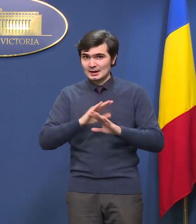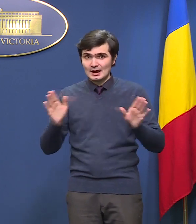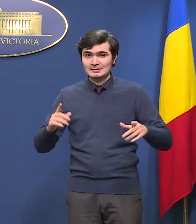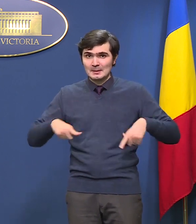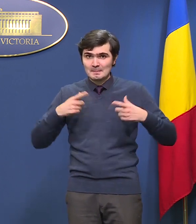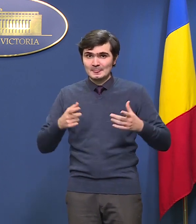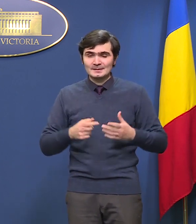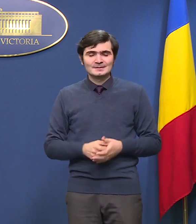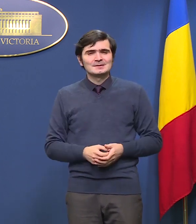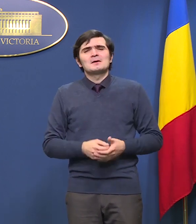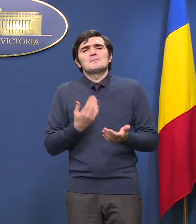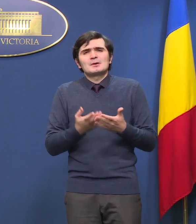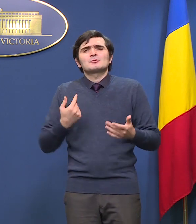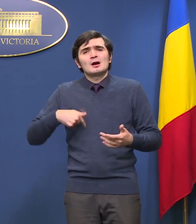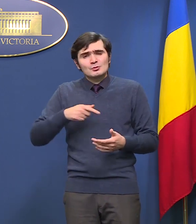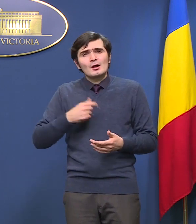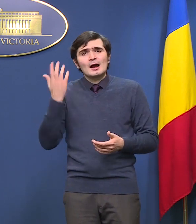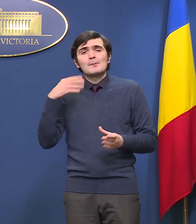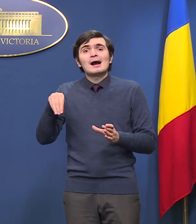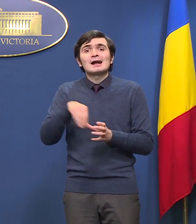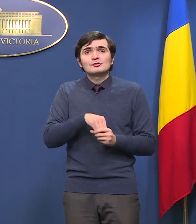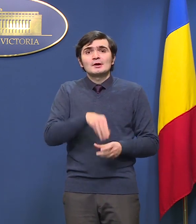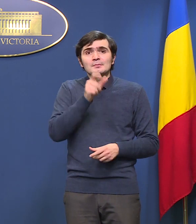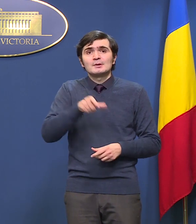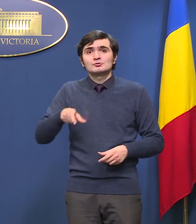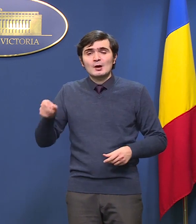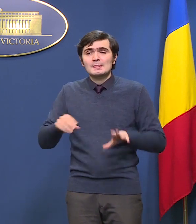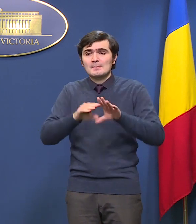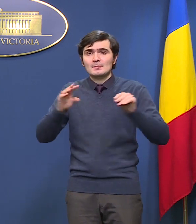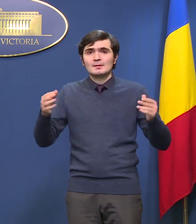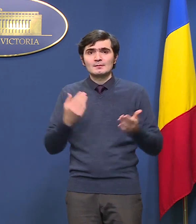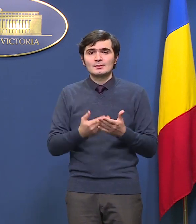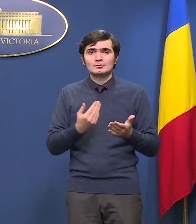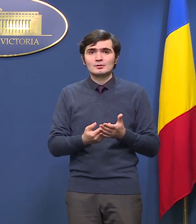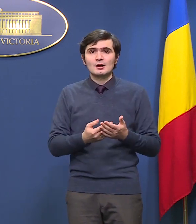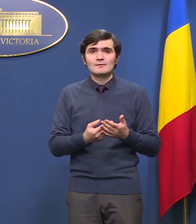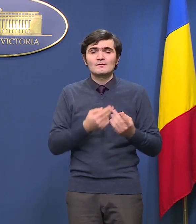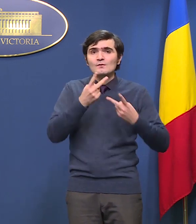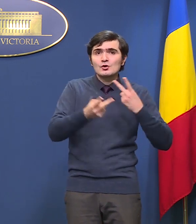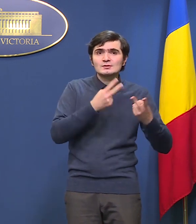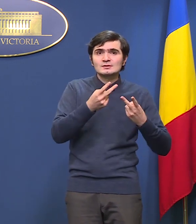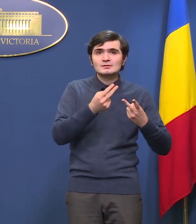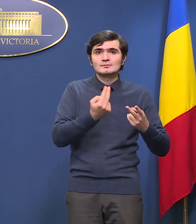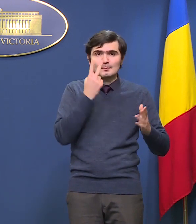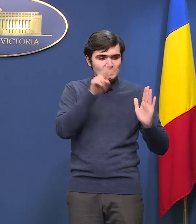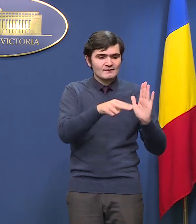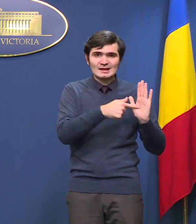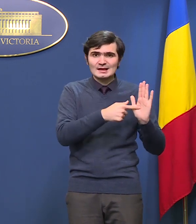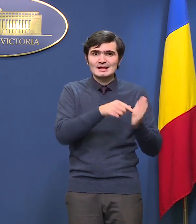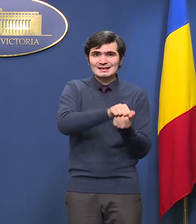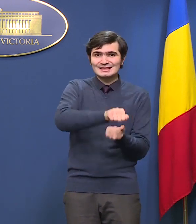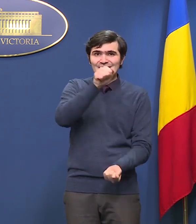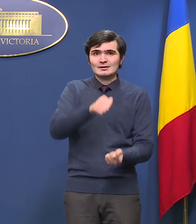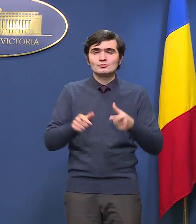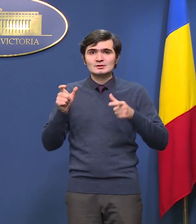Pentru că am angajat personal, fructificând prevederile din cadrul decretului de instituire a situației